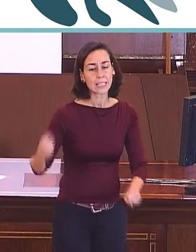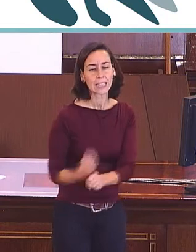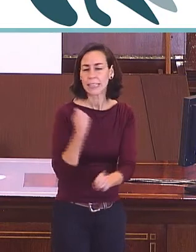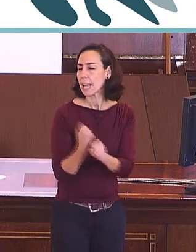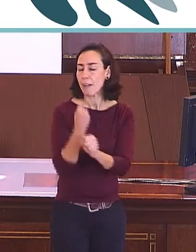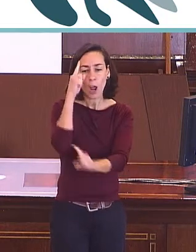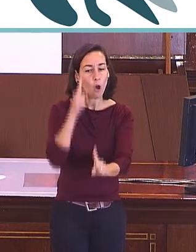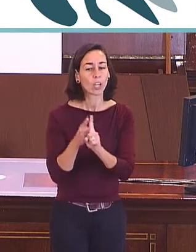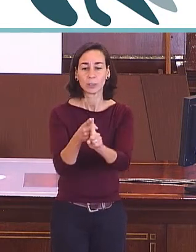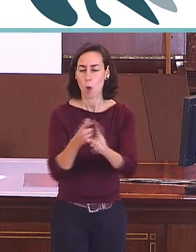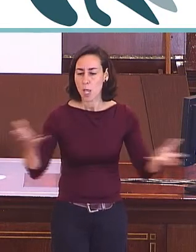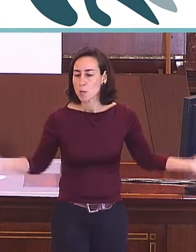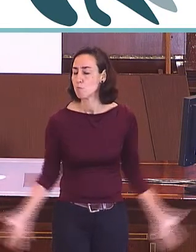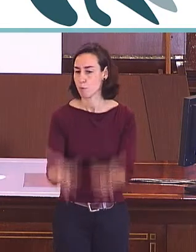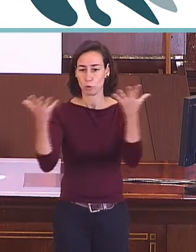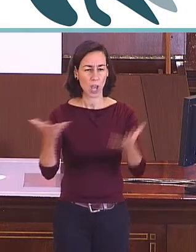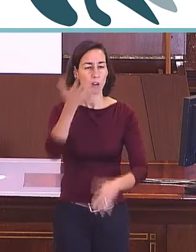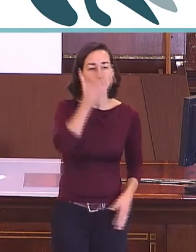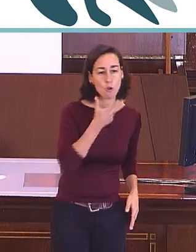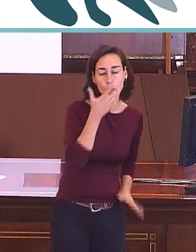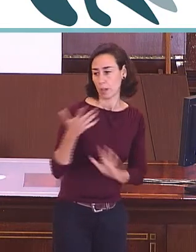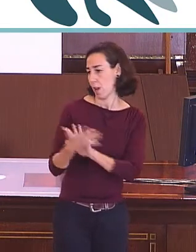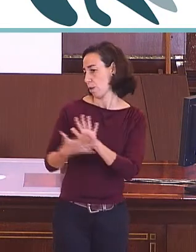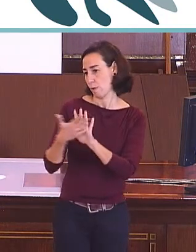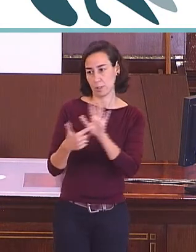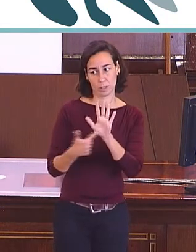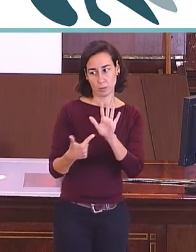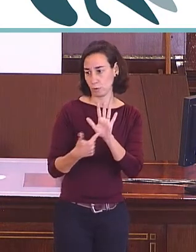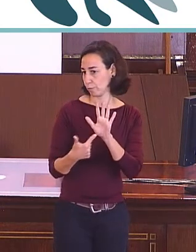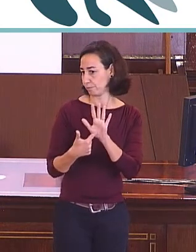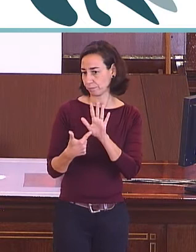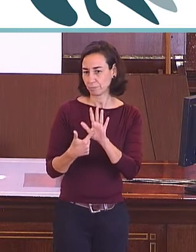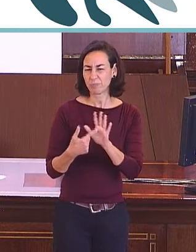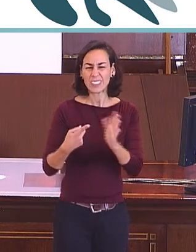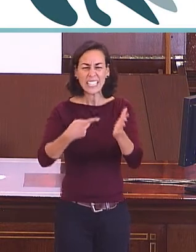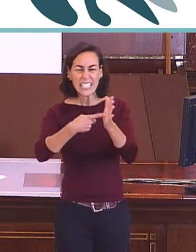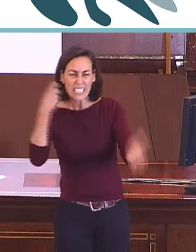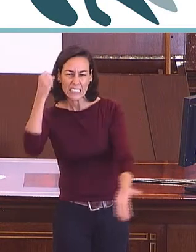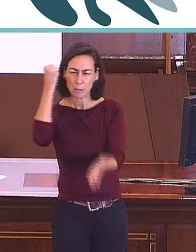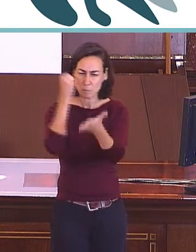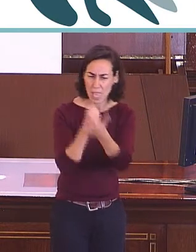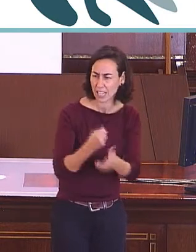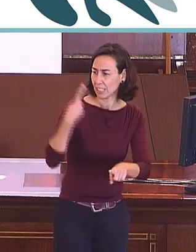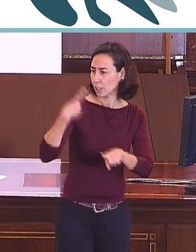y por dar a conocer la lengua de signos y quitando, además, estigmas y quitando, además, y erradicando